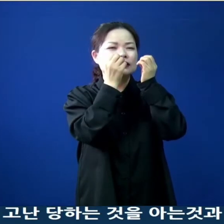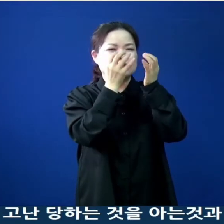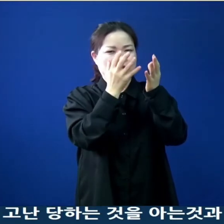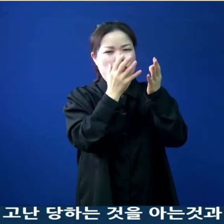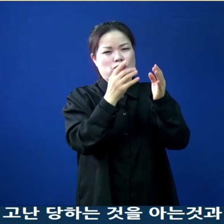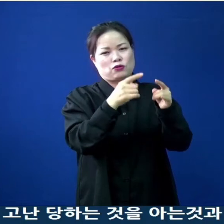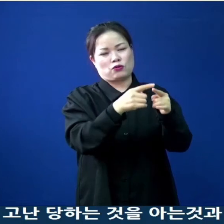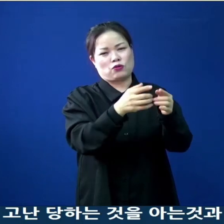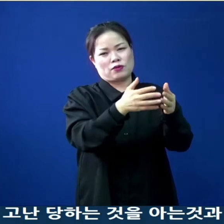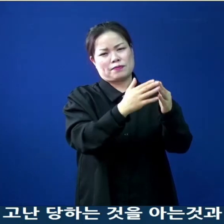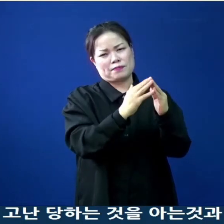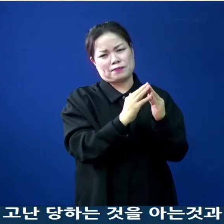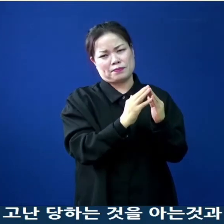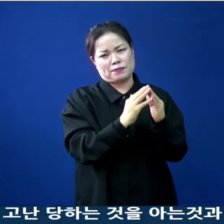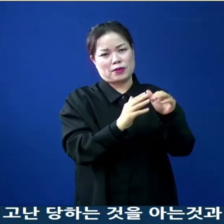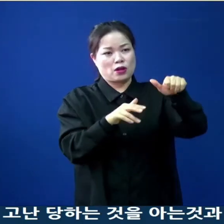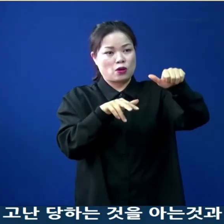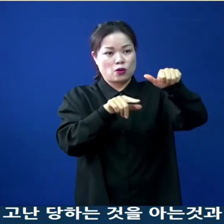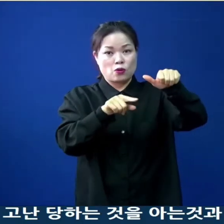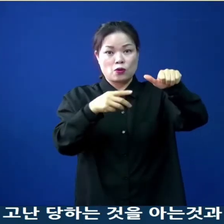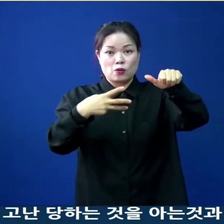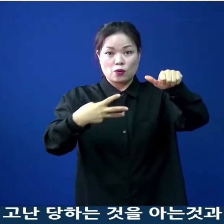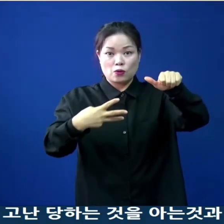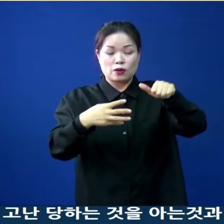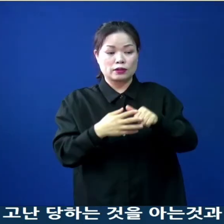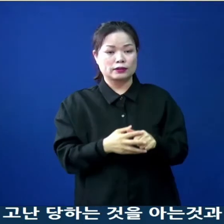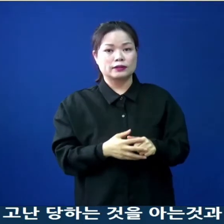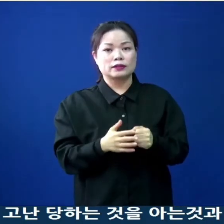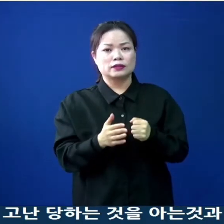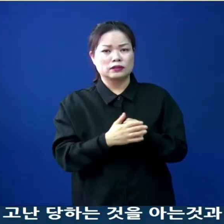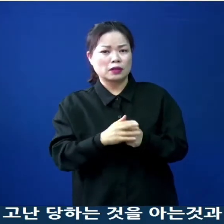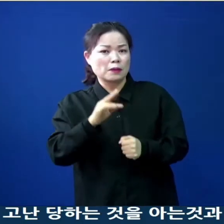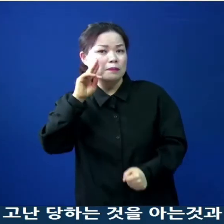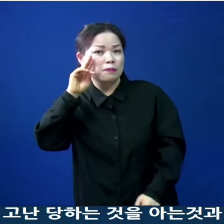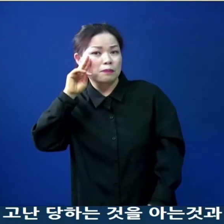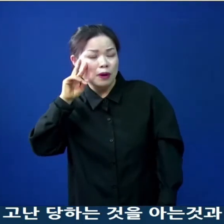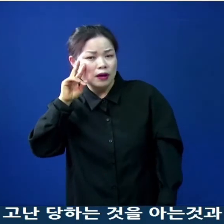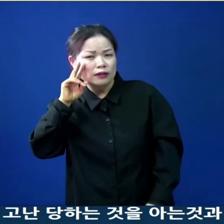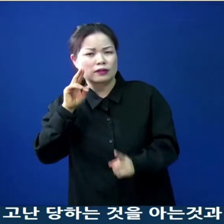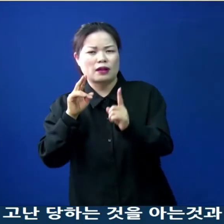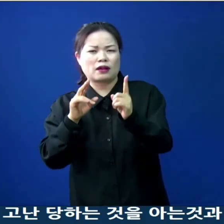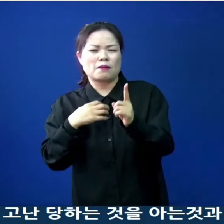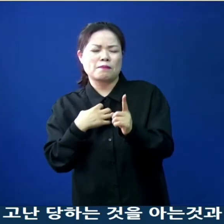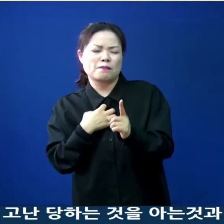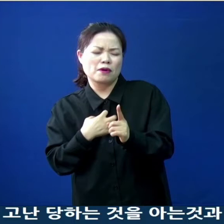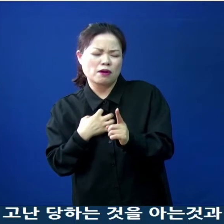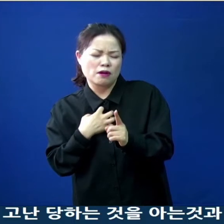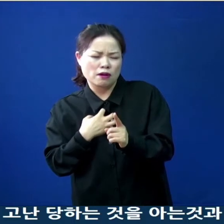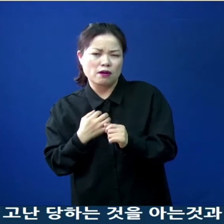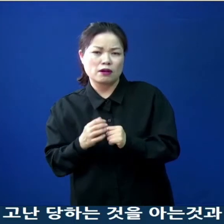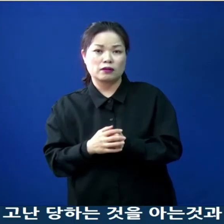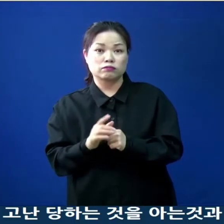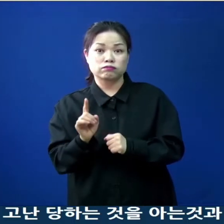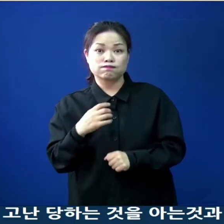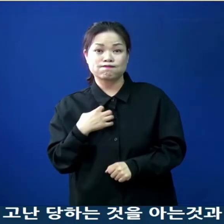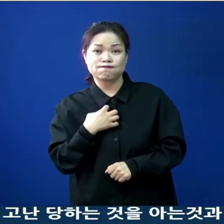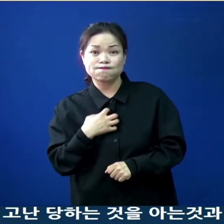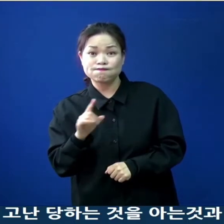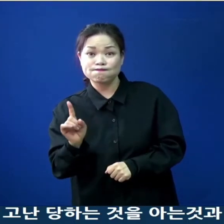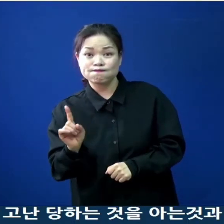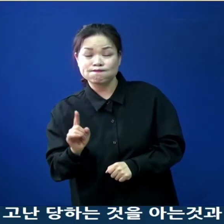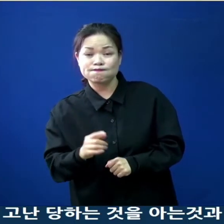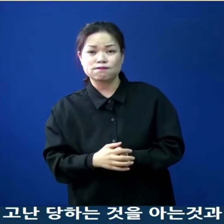신생교회였습니다. 5절을 한번 보십시오. 그래서 바울에게는 한 가지 염려가 있었습니다. 그 염려가